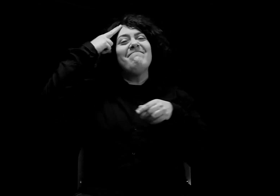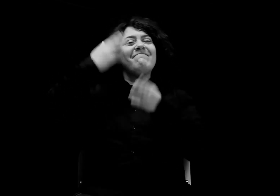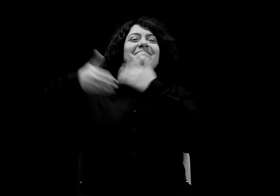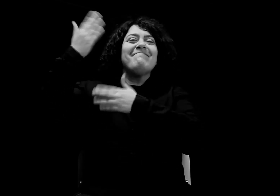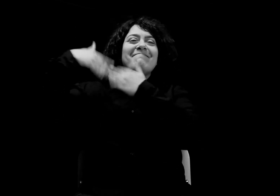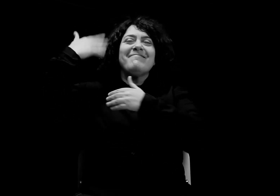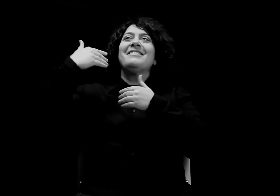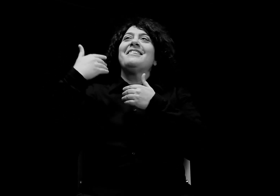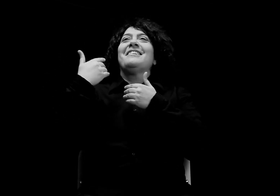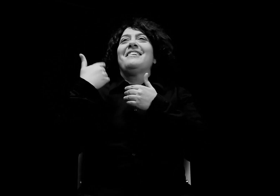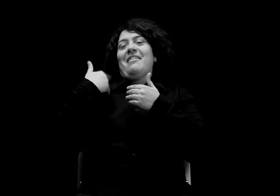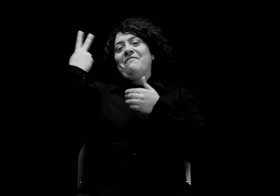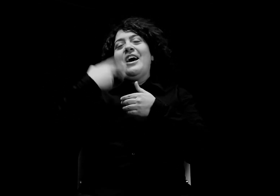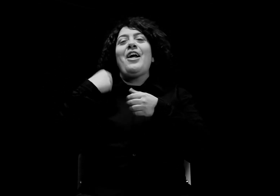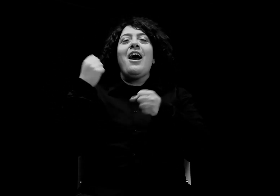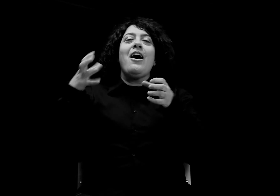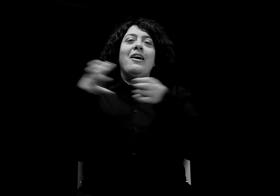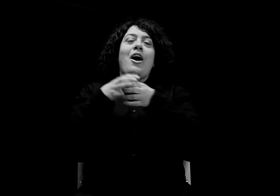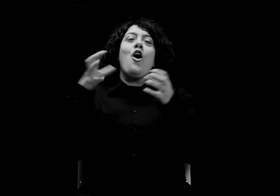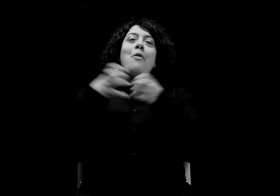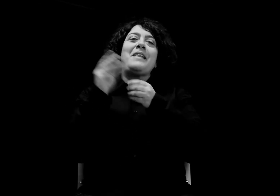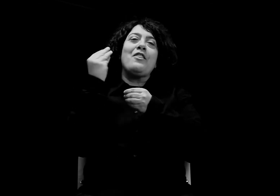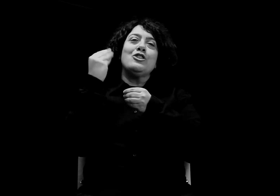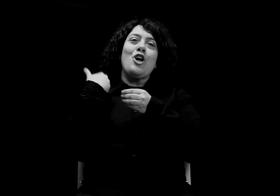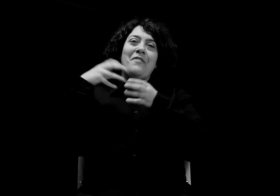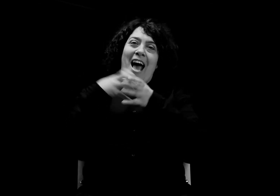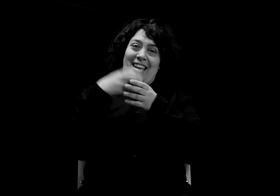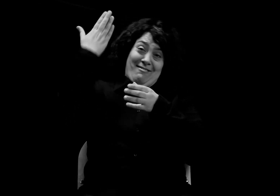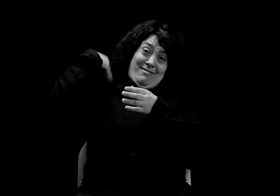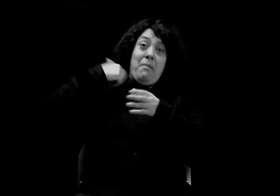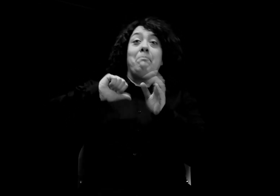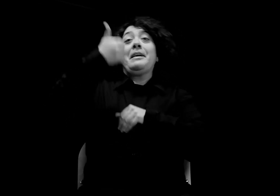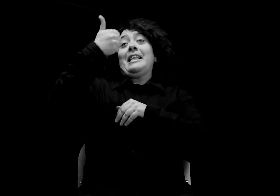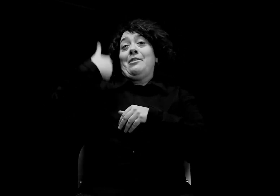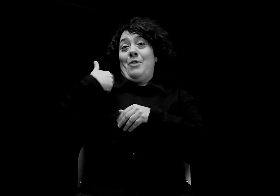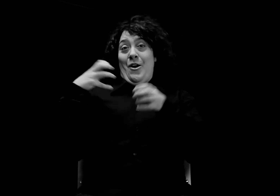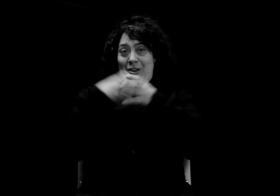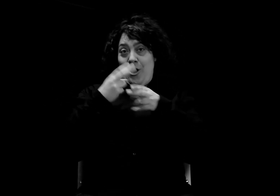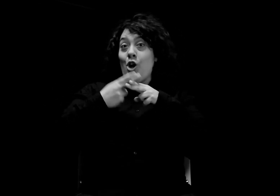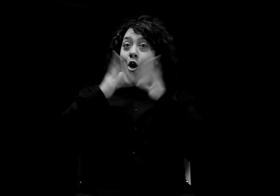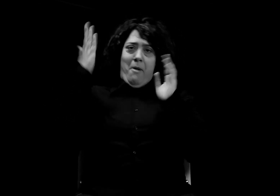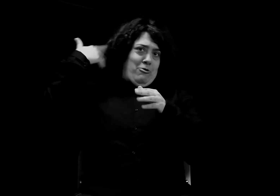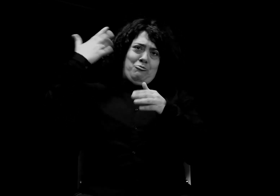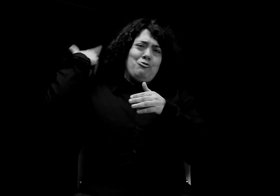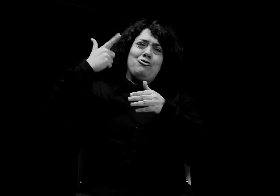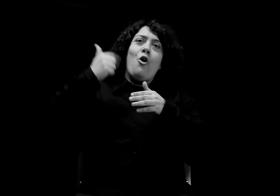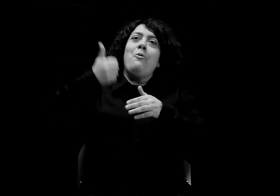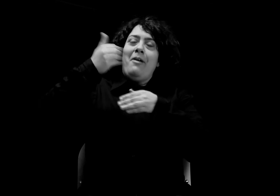ho ricordato di quando facevo parte del comitato giovani allora il suo primo anno di vita era stato organizzato uno spettacolo